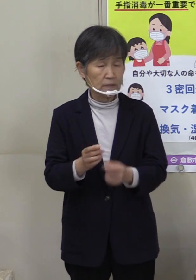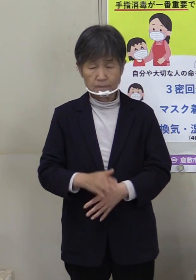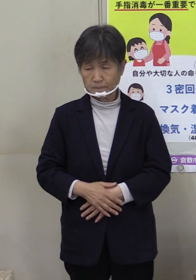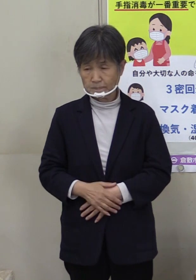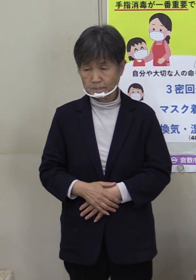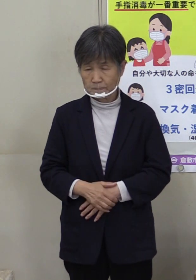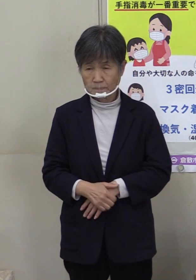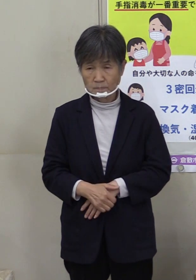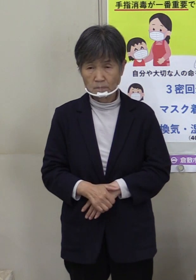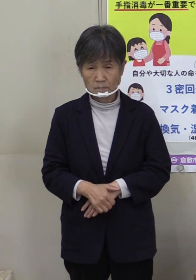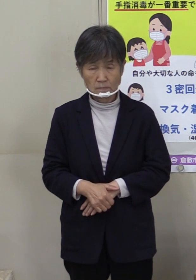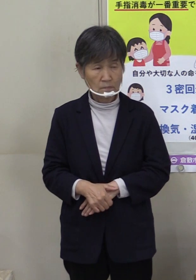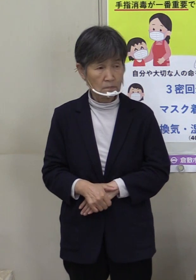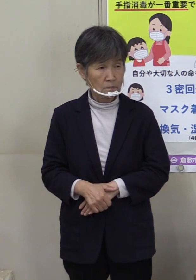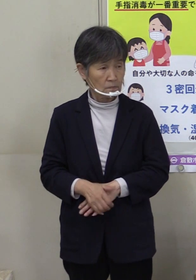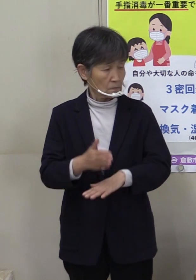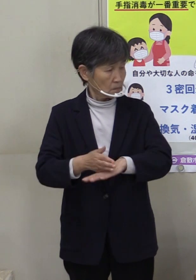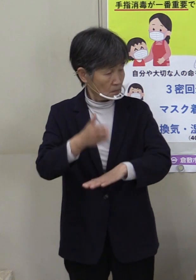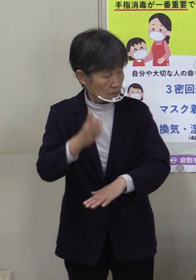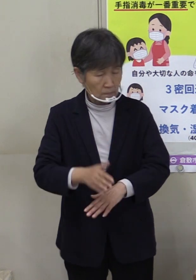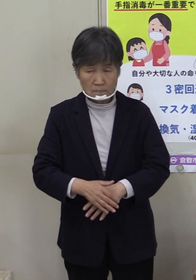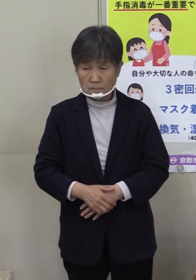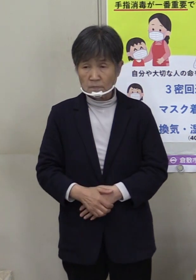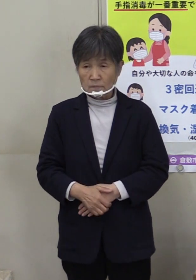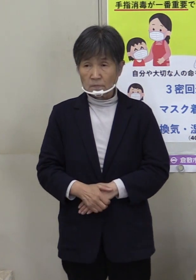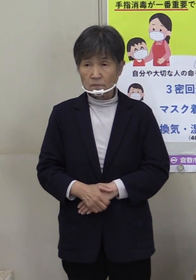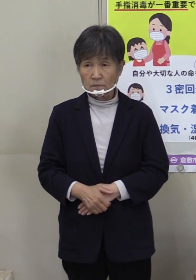い、ありがとうございます。